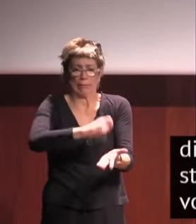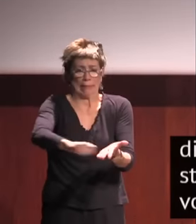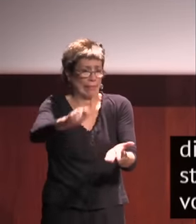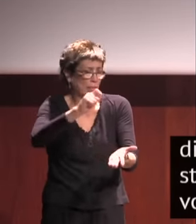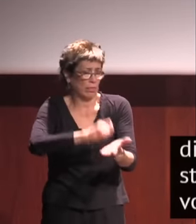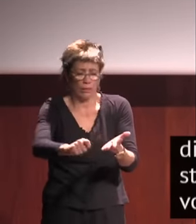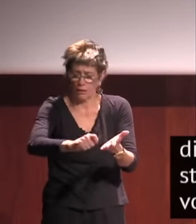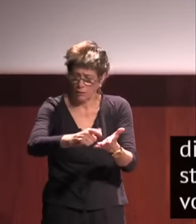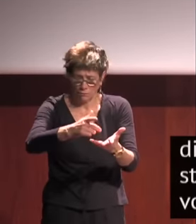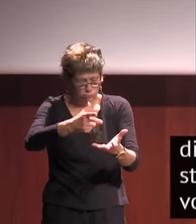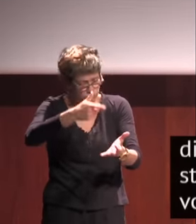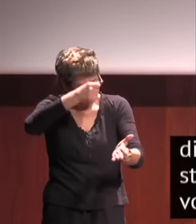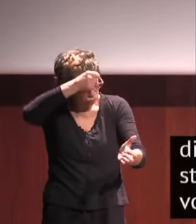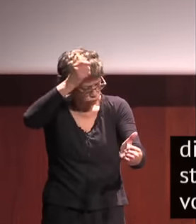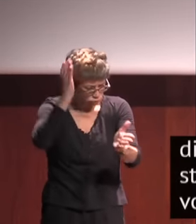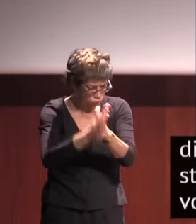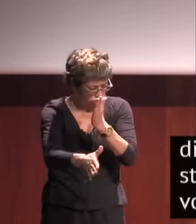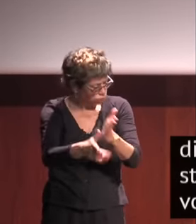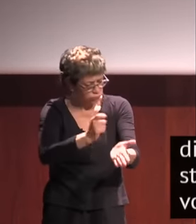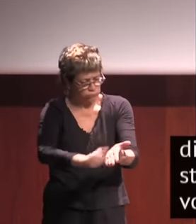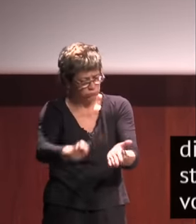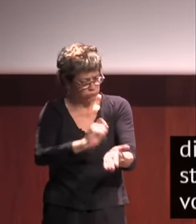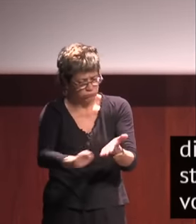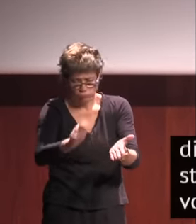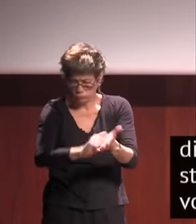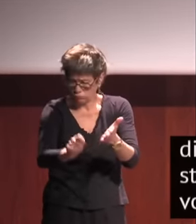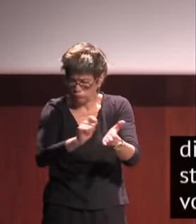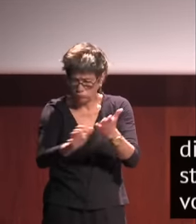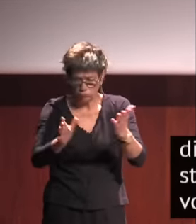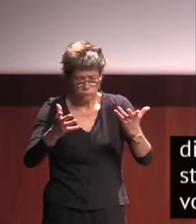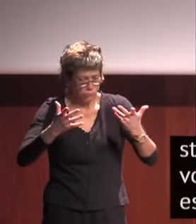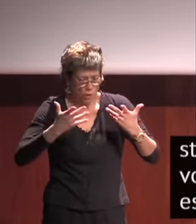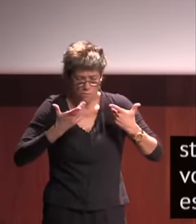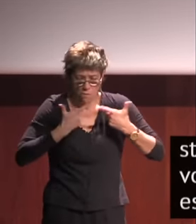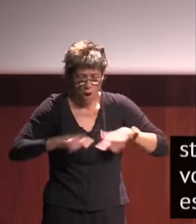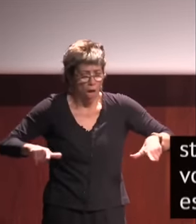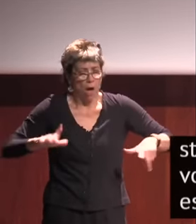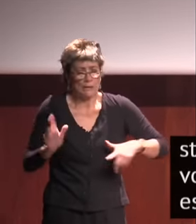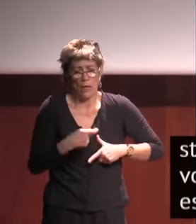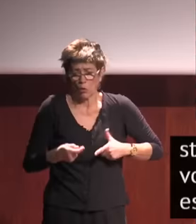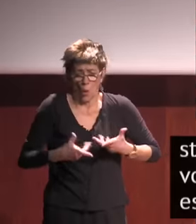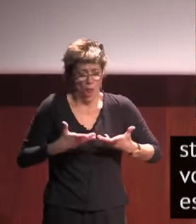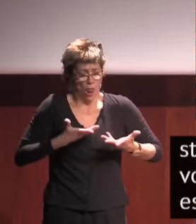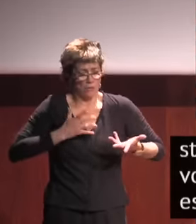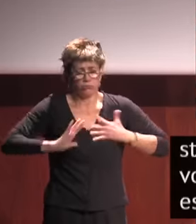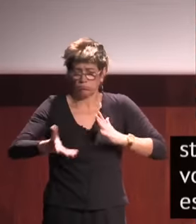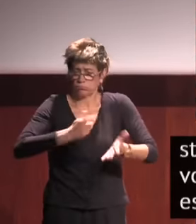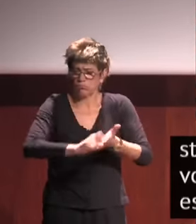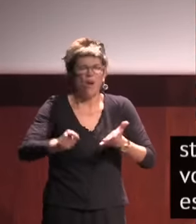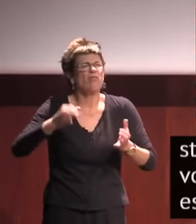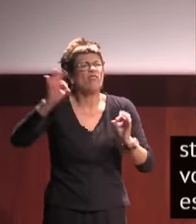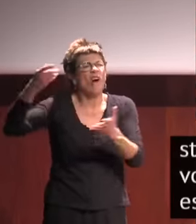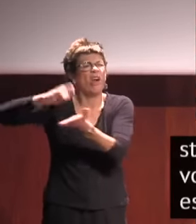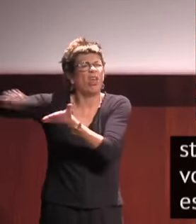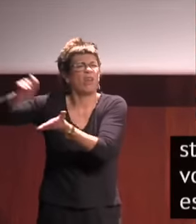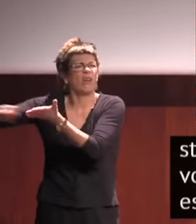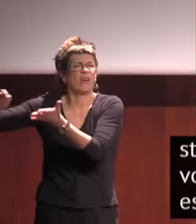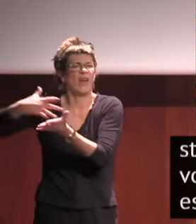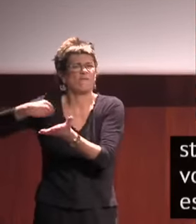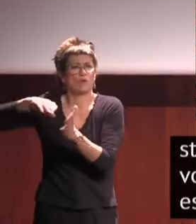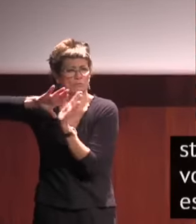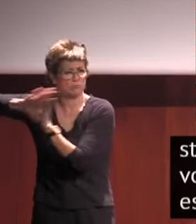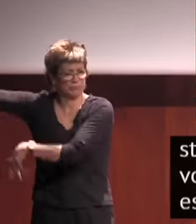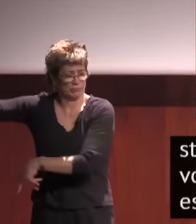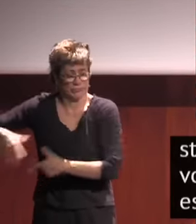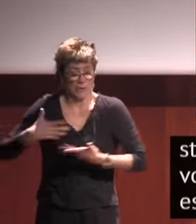pensée directement dans leur langue naturelle, la langue des signes, sans devoir passer par l'écrit, ce qui